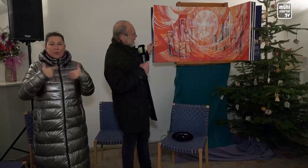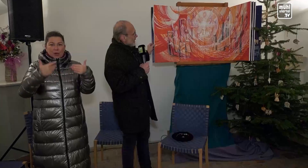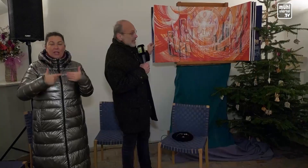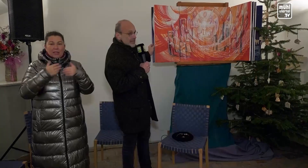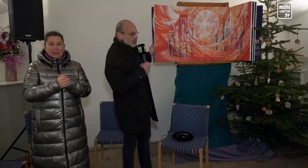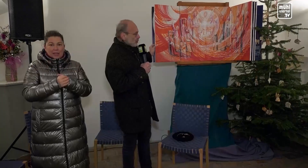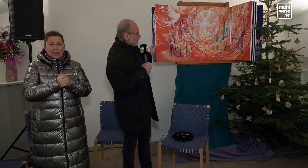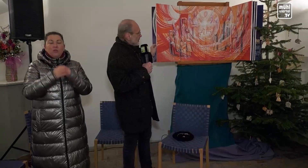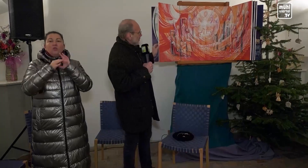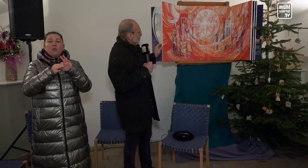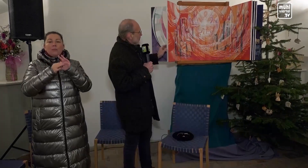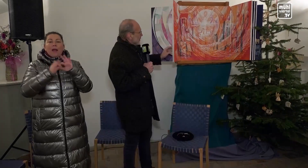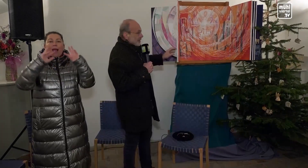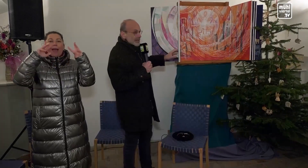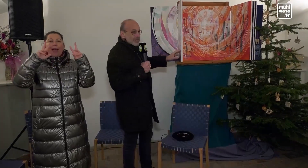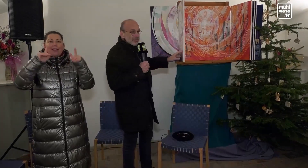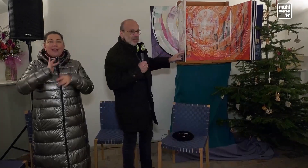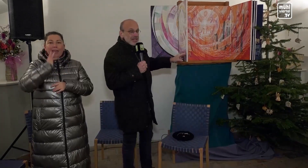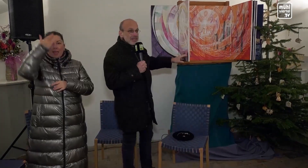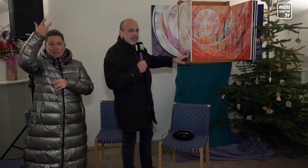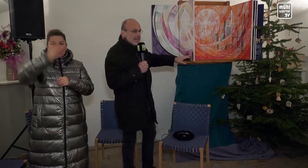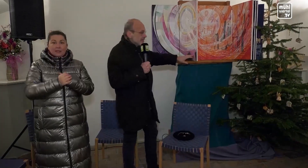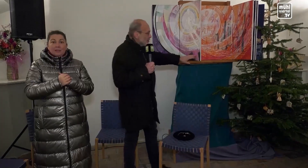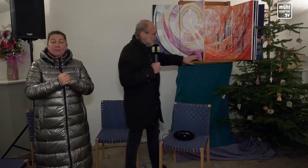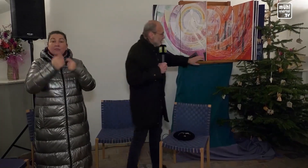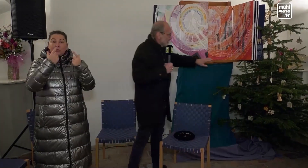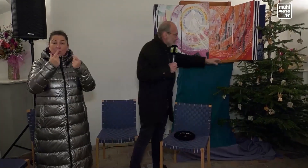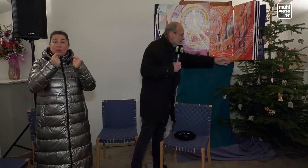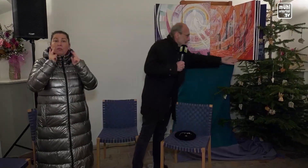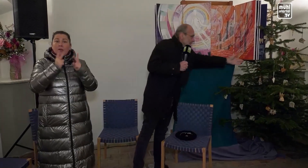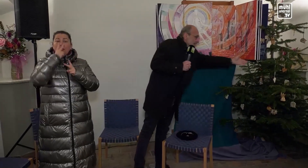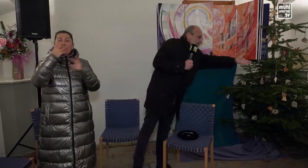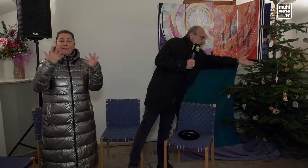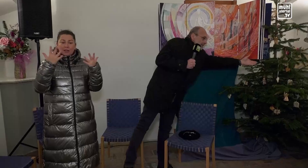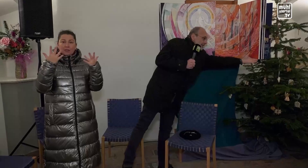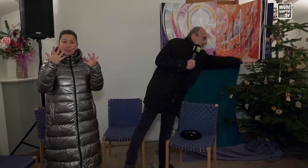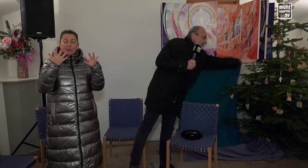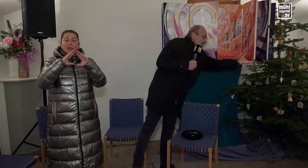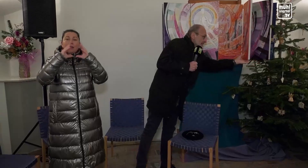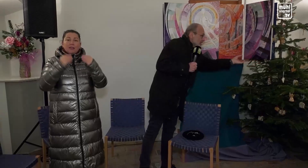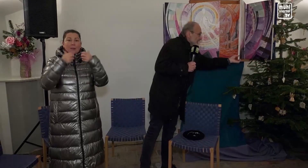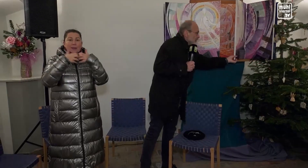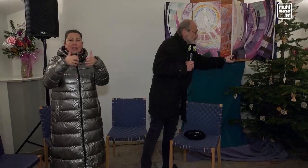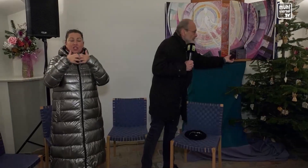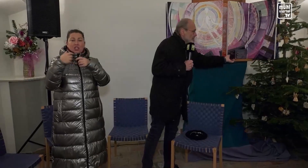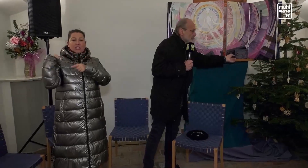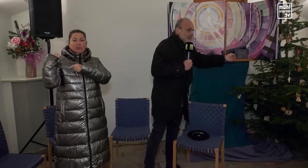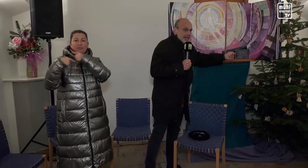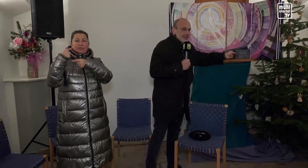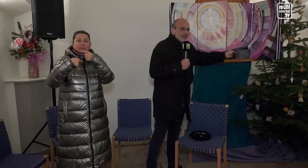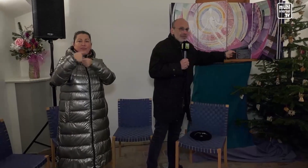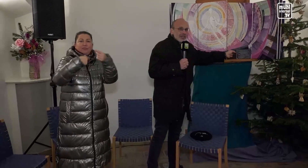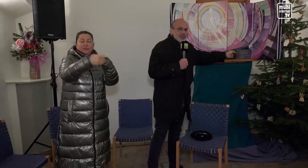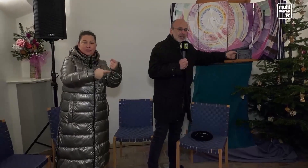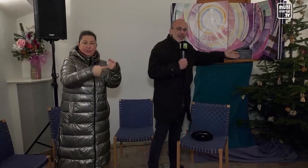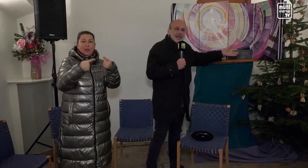durch den Heiligen Geist spürt. Also man sieht da die ganze Geschichte der Menschwerdung Gottes und der